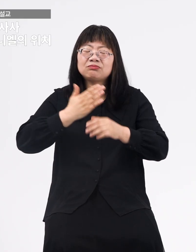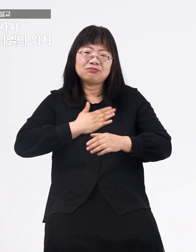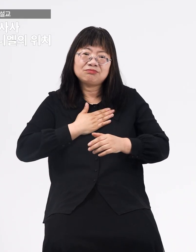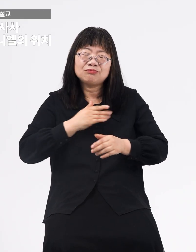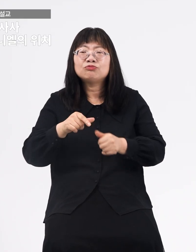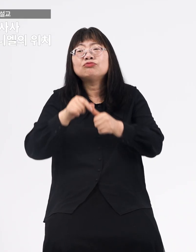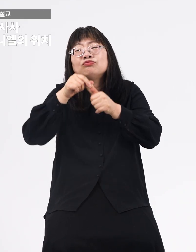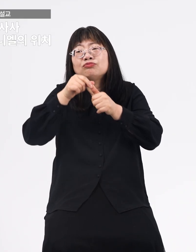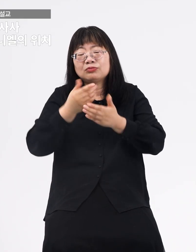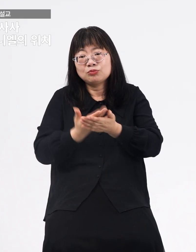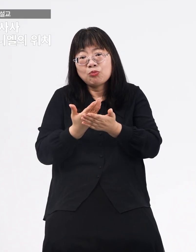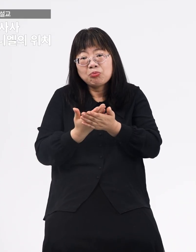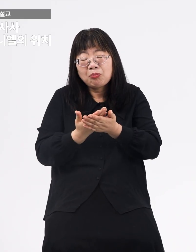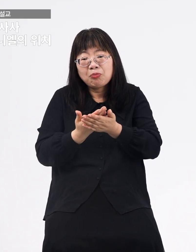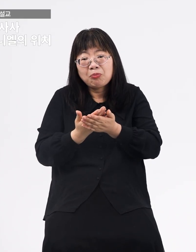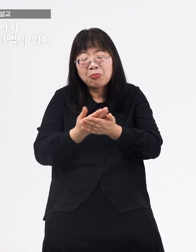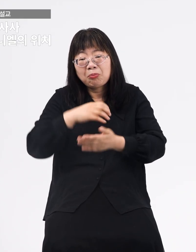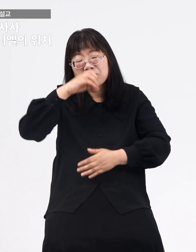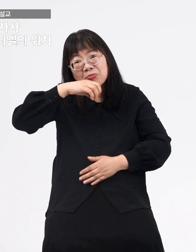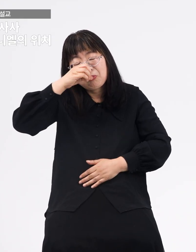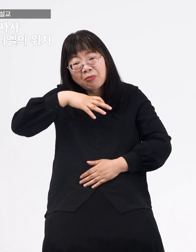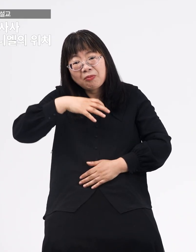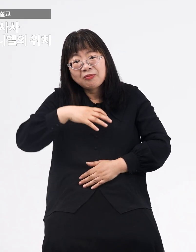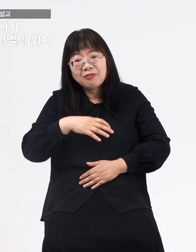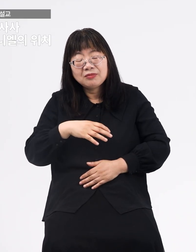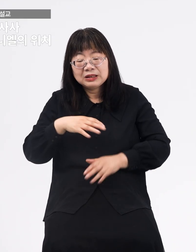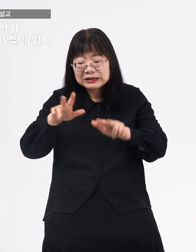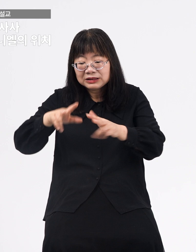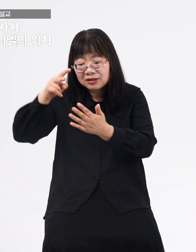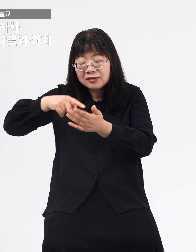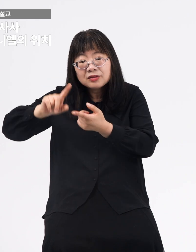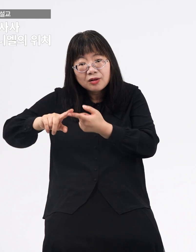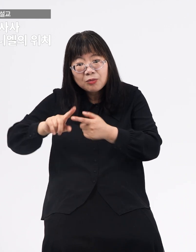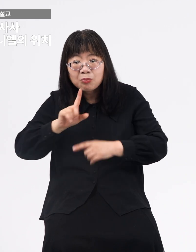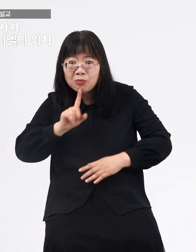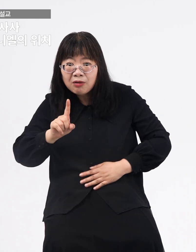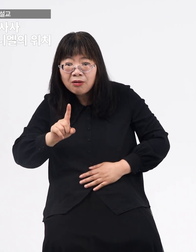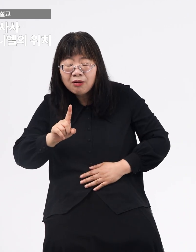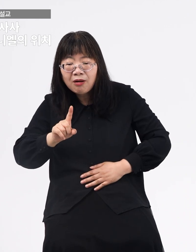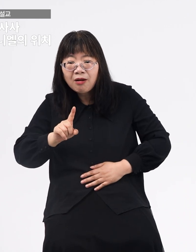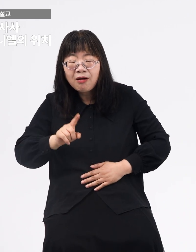나를 구원하소서 그랬을까요? 여러분 지금 읽으시는 것처럼